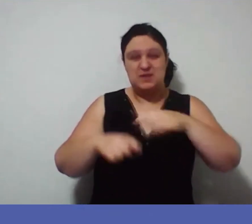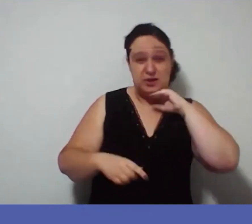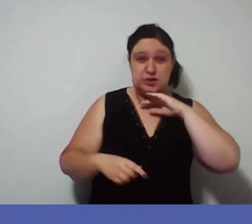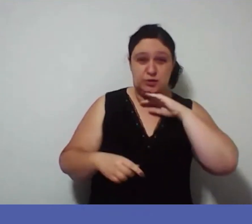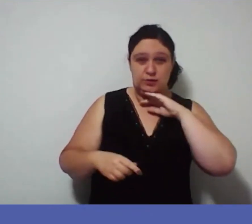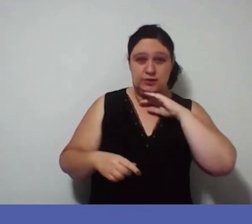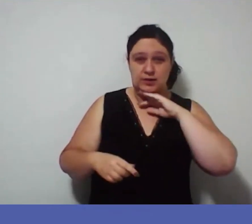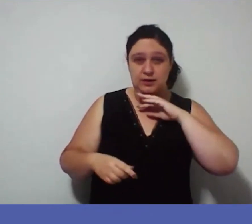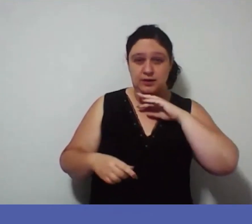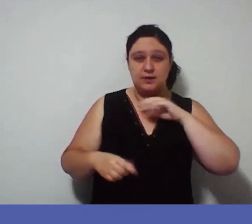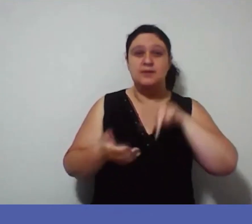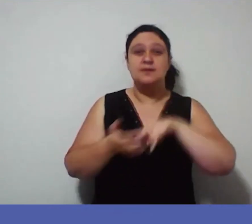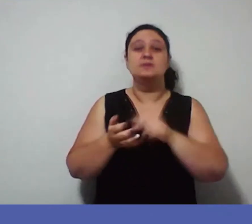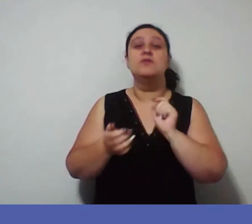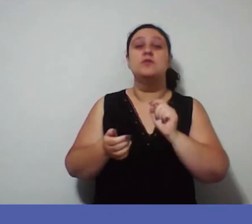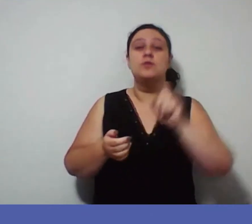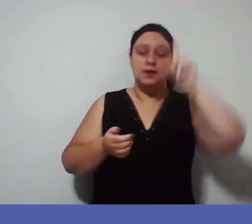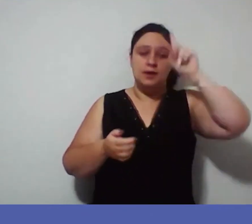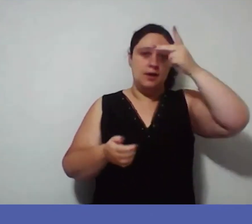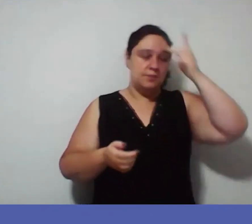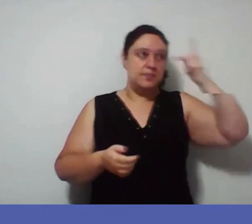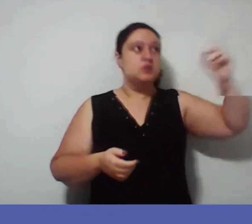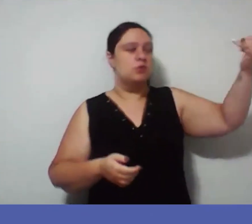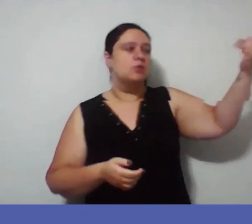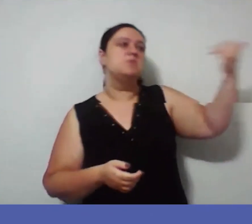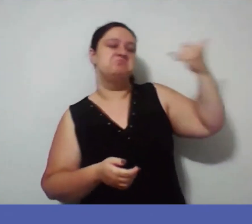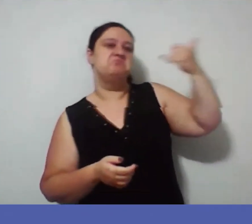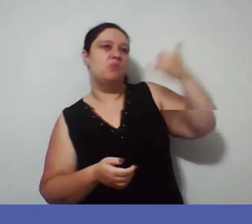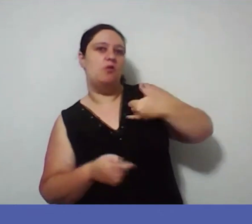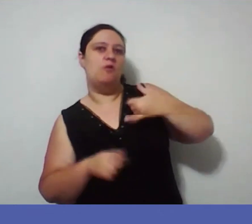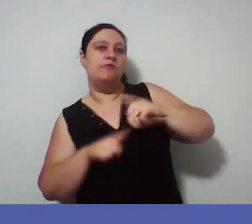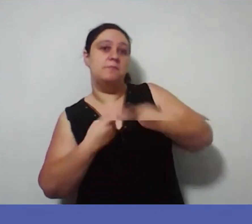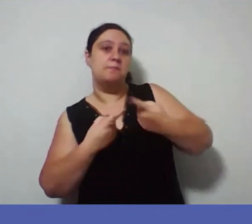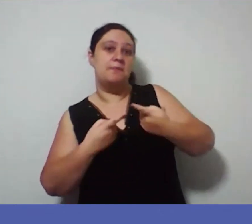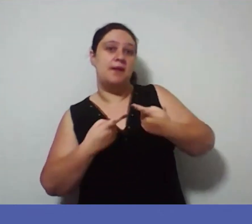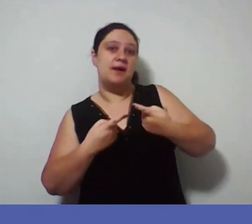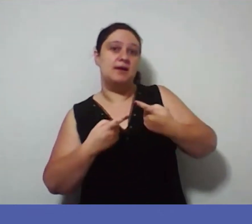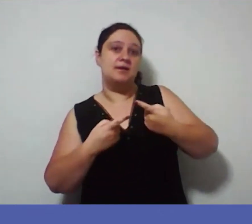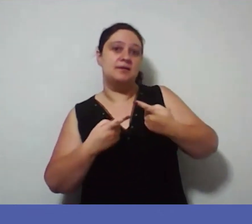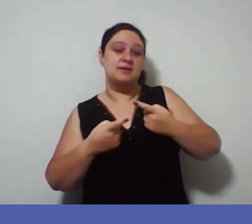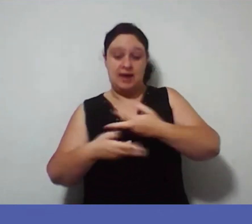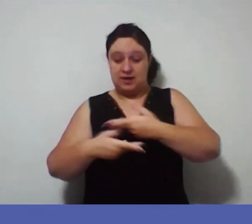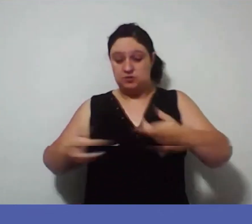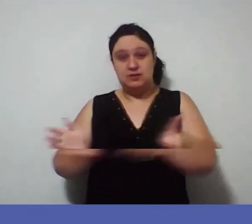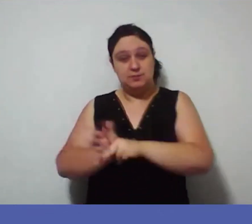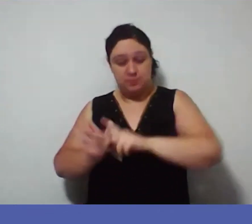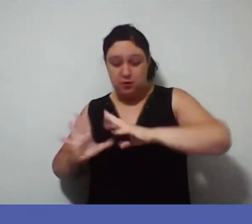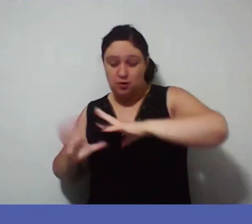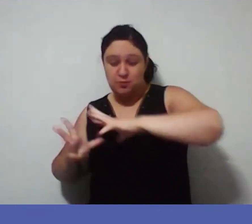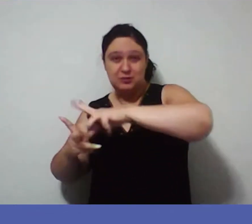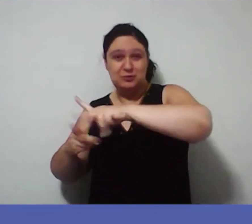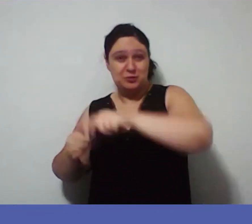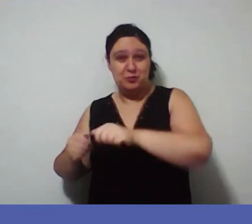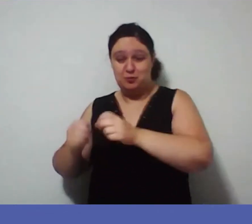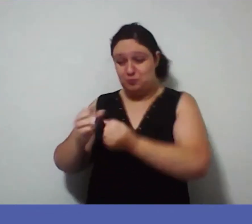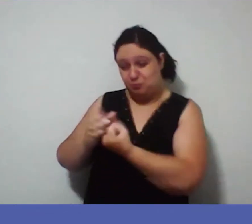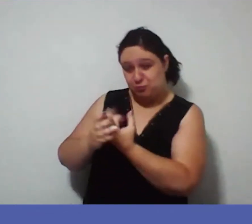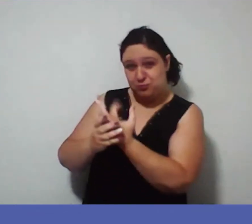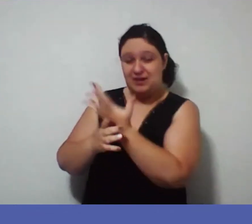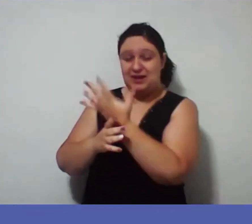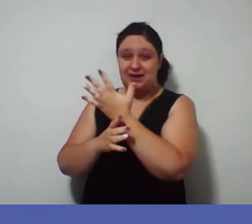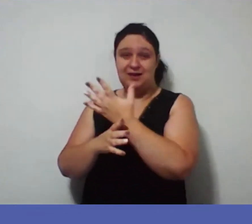os cuidados do mundo e a fascinação das riquezas sufocam a palavra e fica